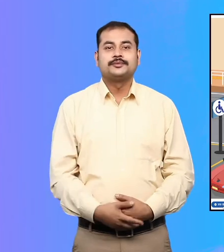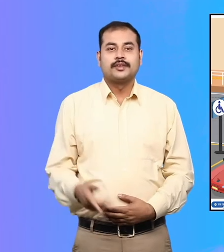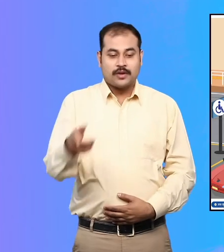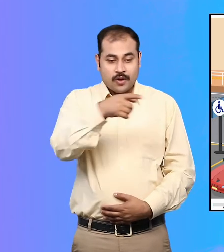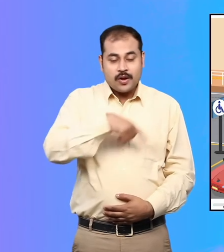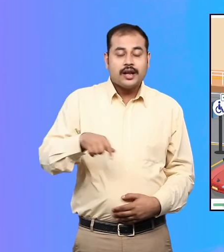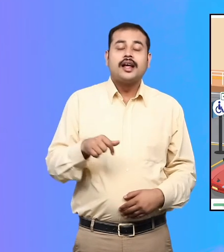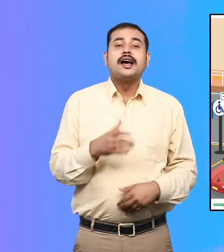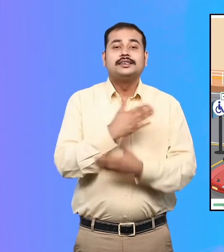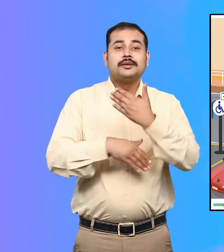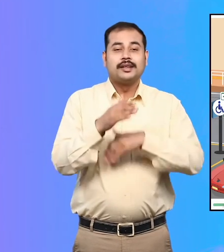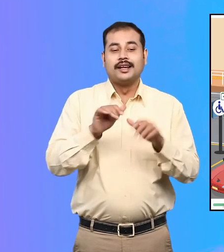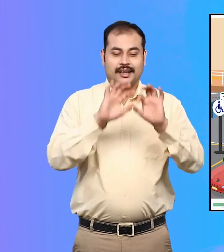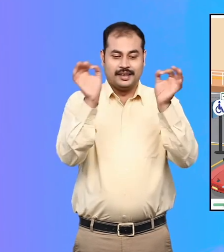कि उत्तर जांचें